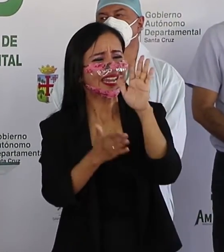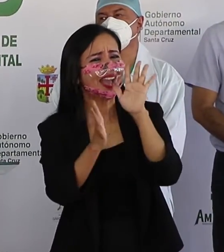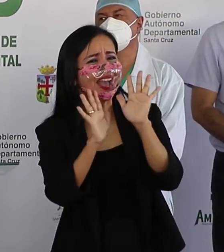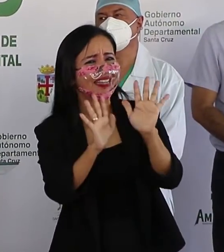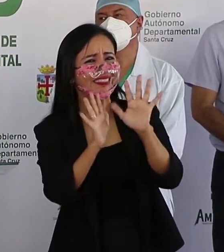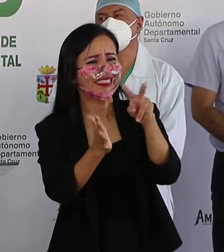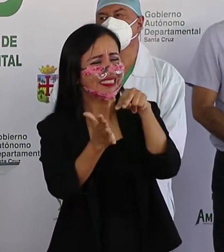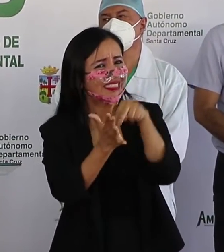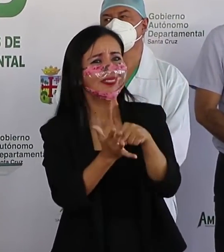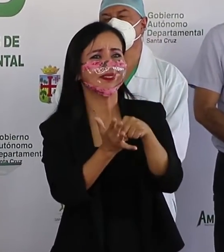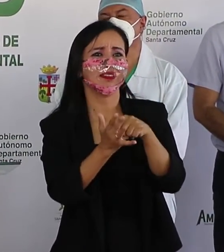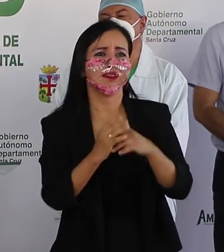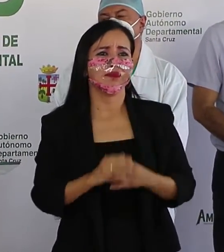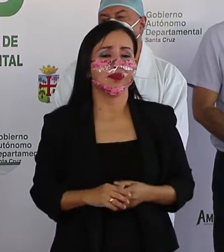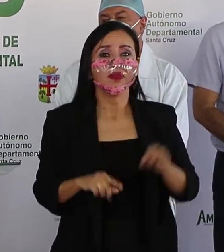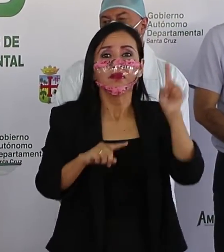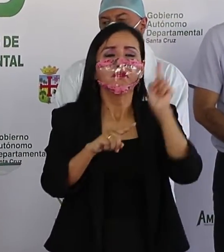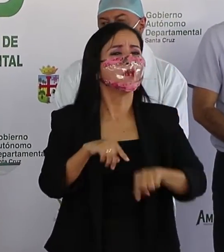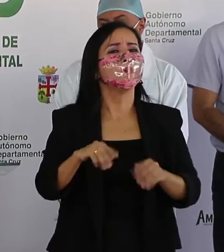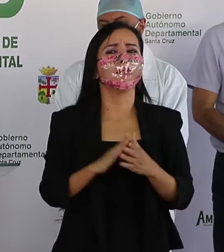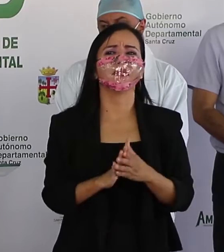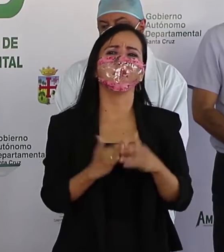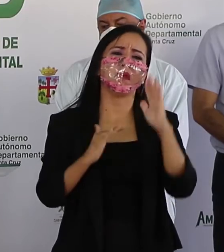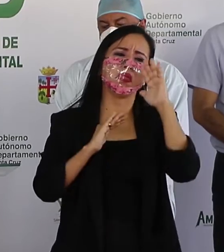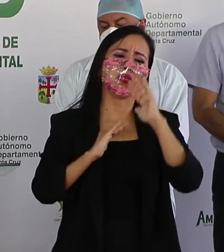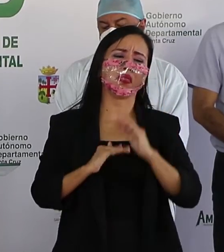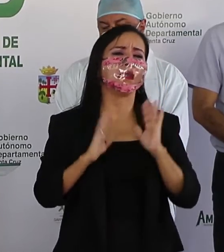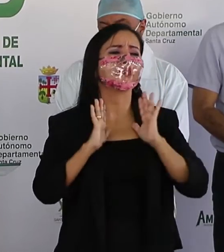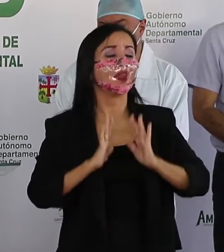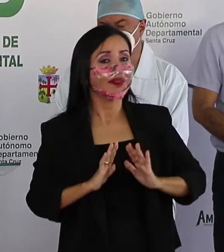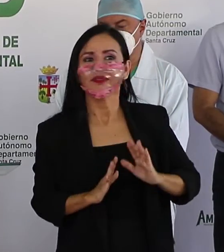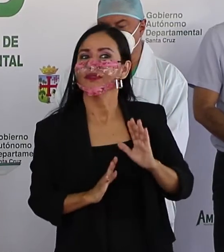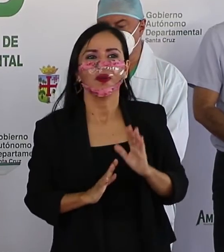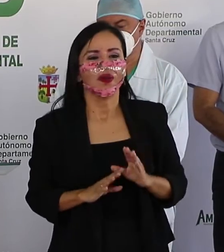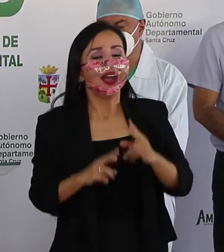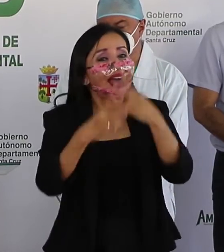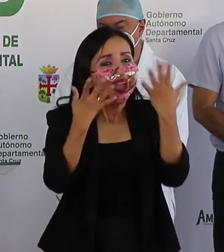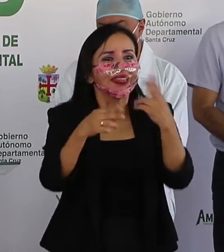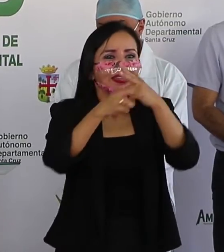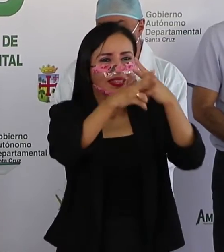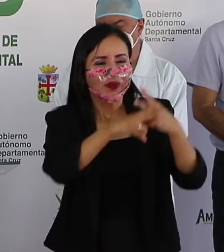y no podemos relajarnos. Tenemos que